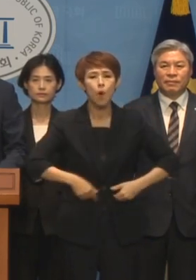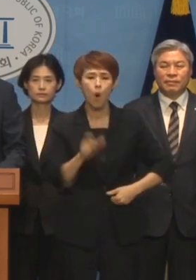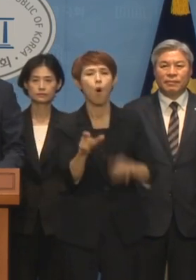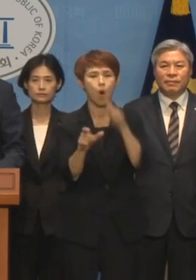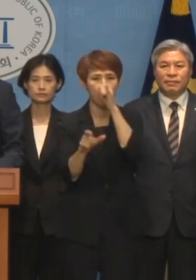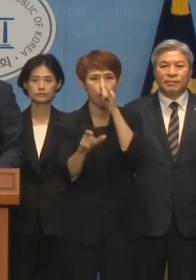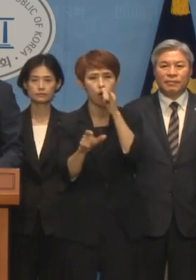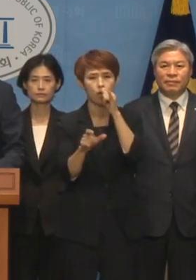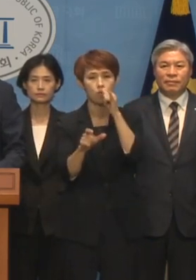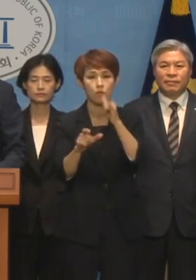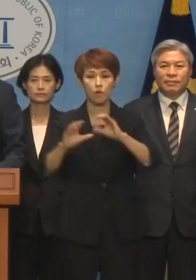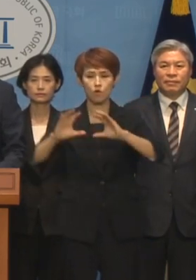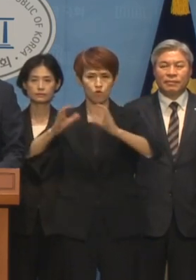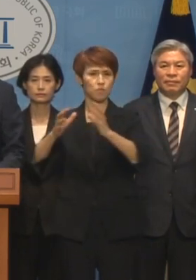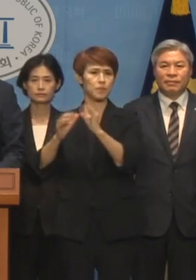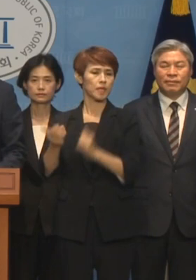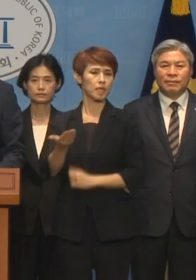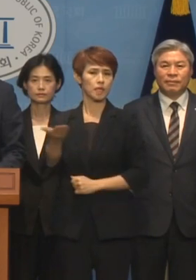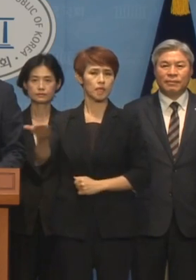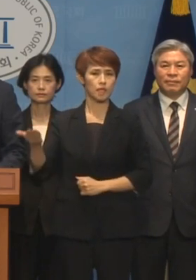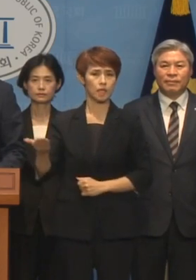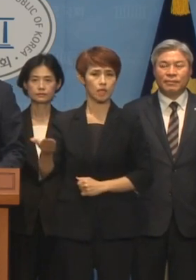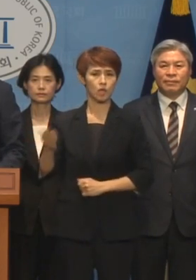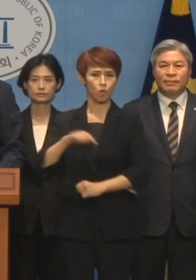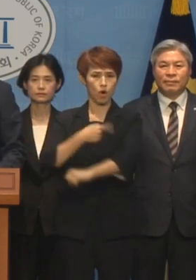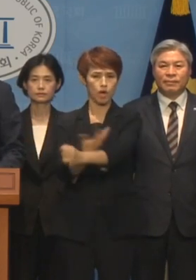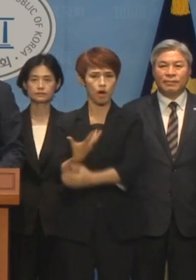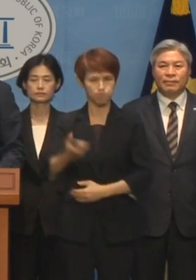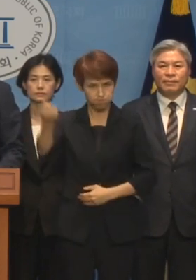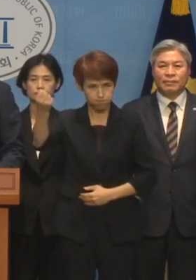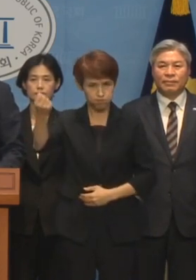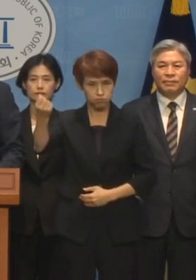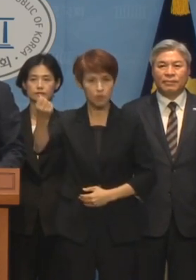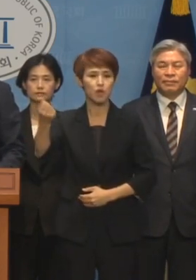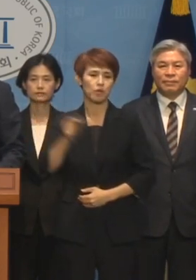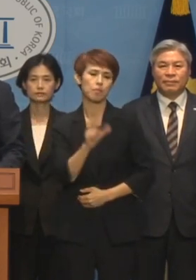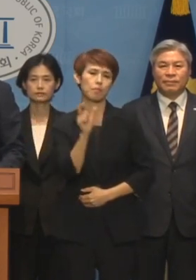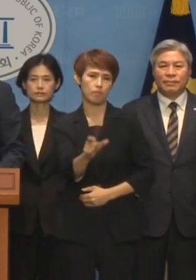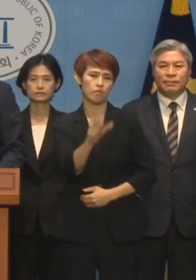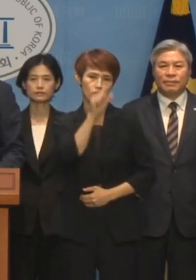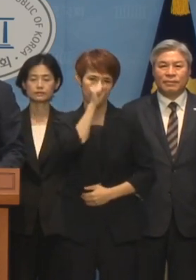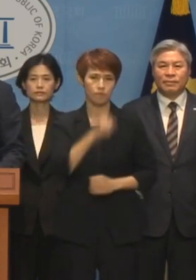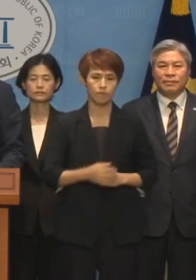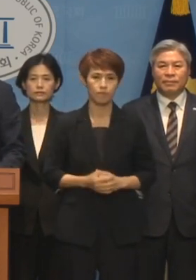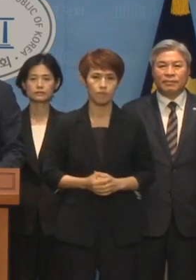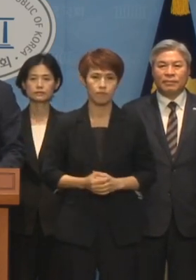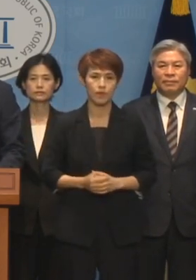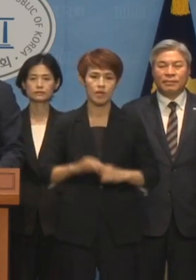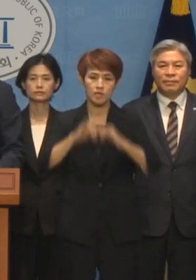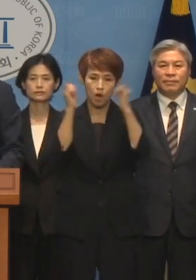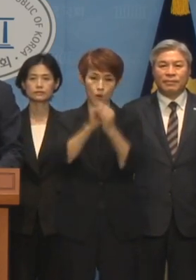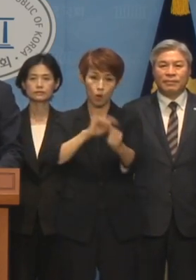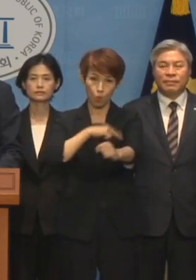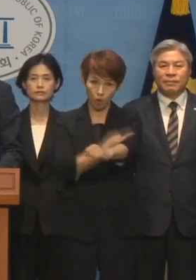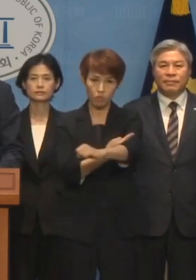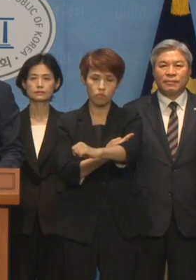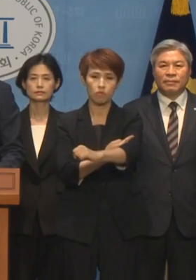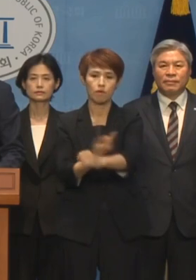이를 국민이 각 권리를 가진다, 즉 사회권에 관한 권리를 가진다라고 선언해야